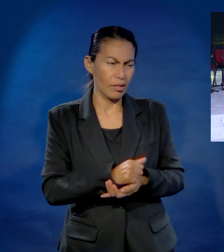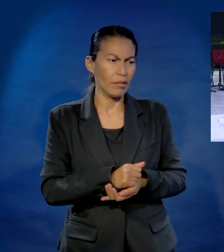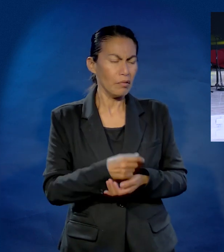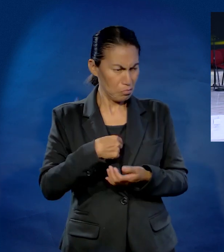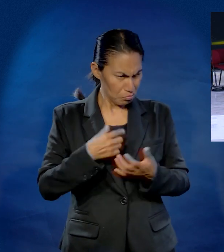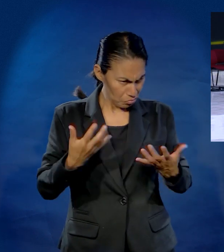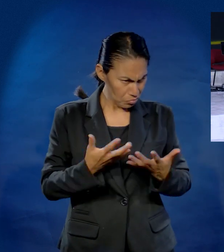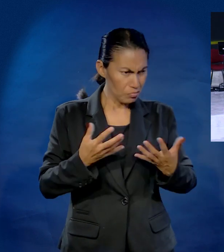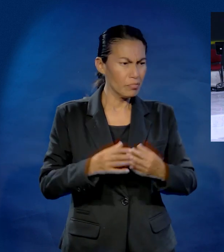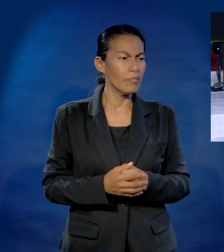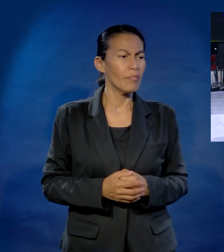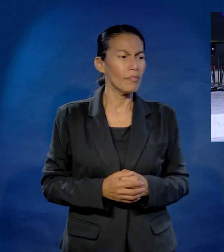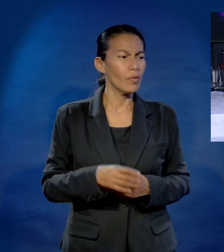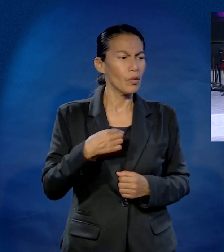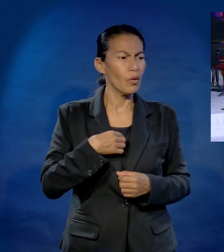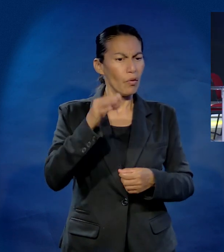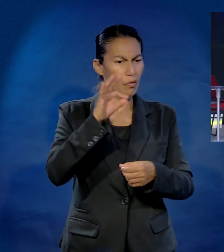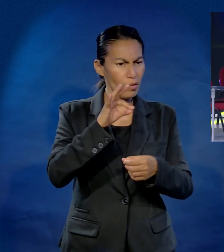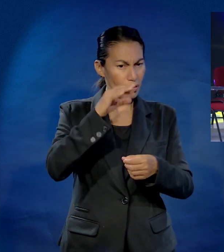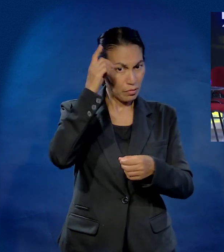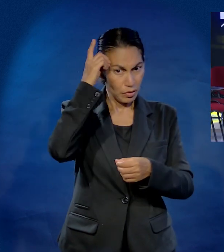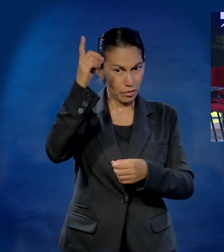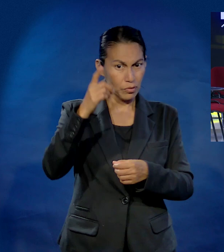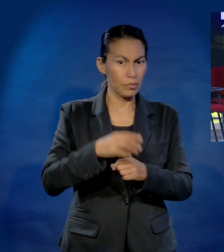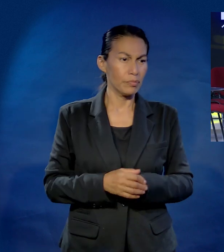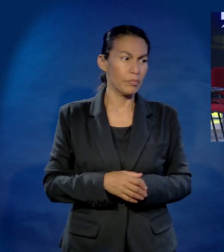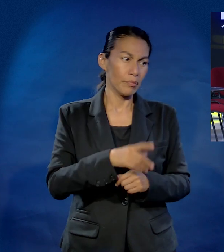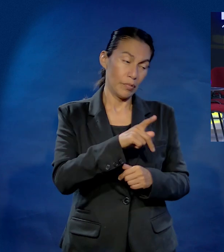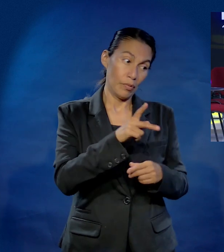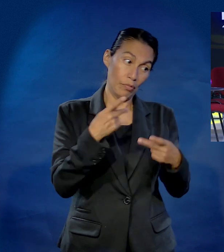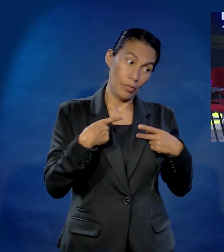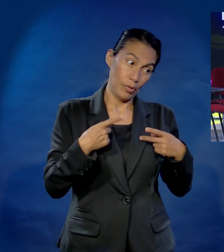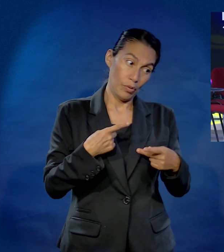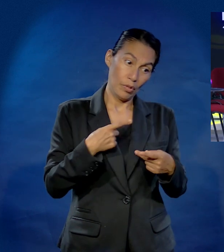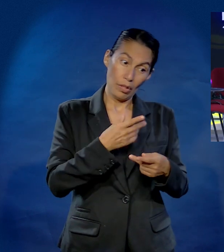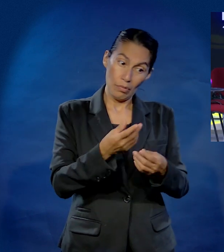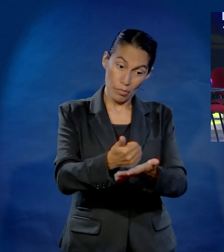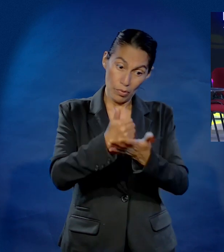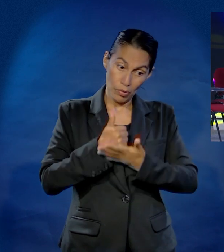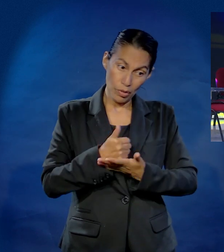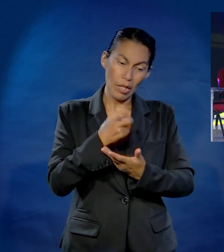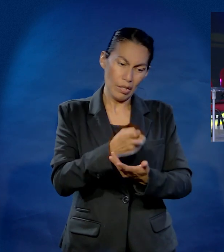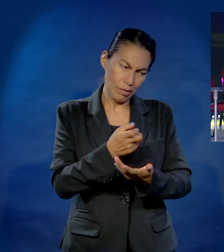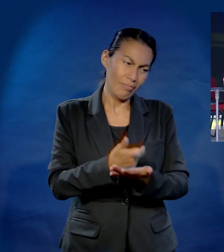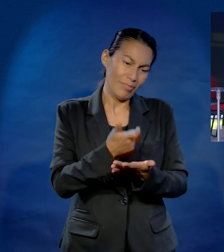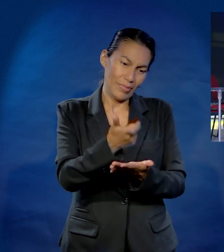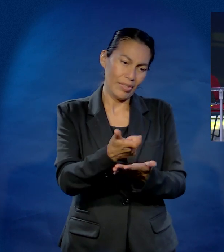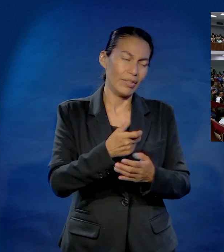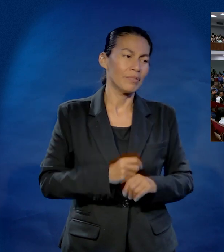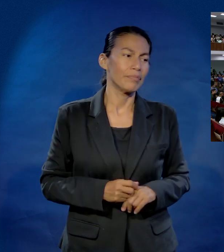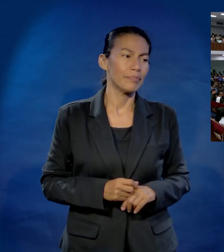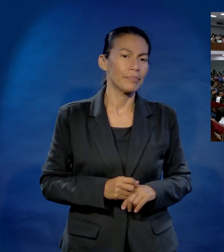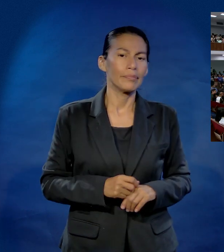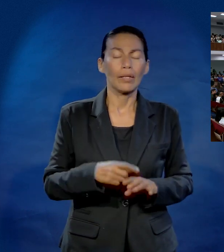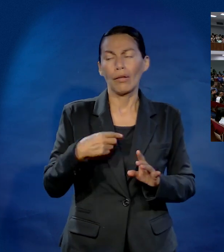losa, compremos lámina especial, galvanizada, nueva. Cambiamos todo. Es más, yo hago el trabajo y no cobro nada.